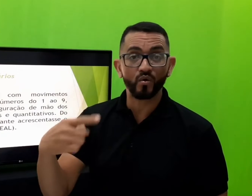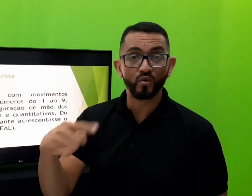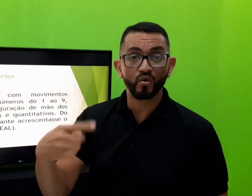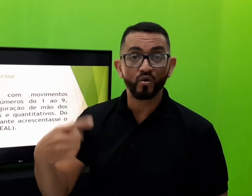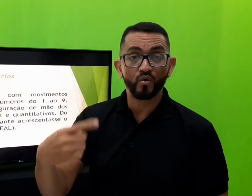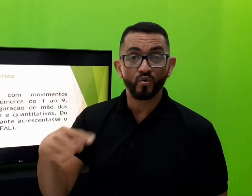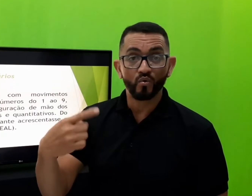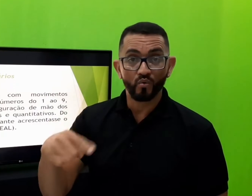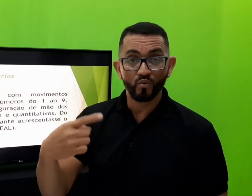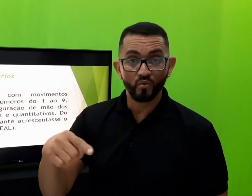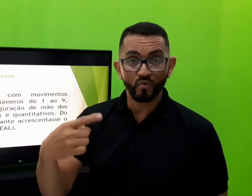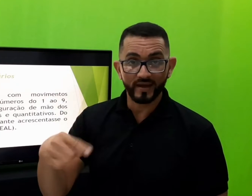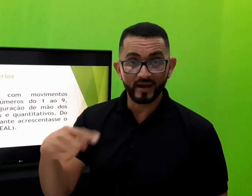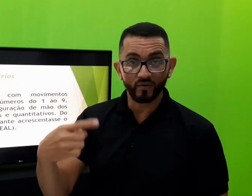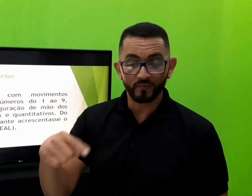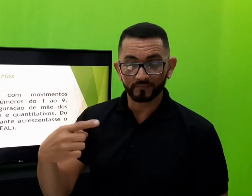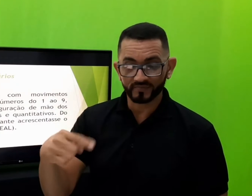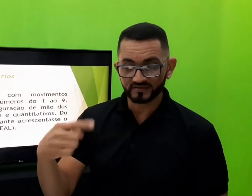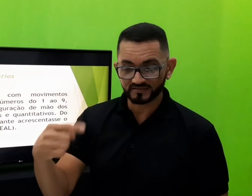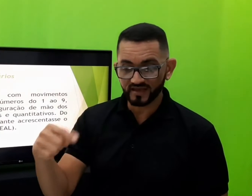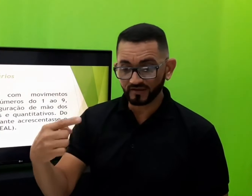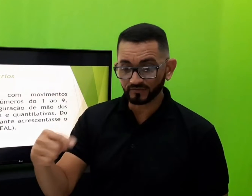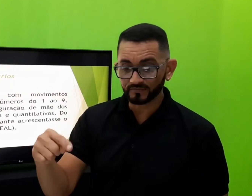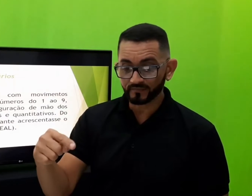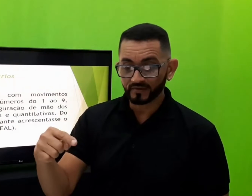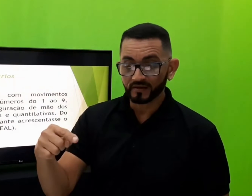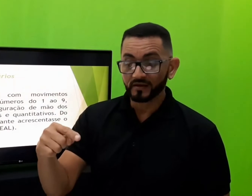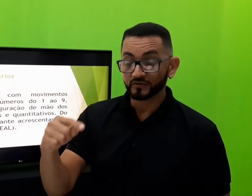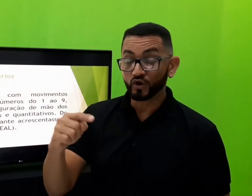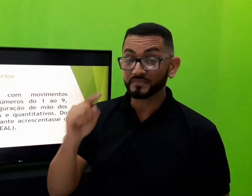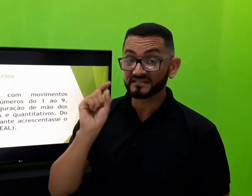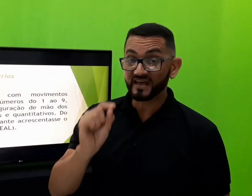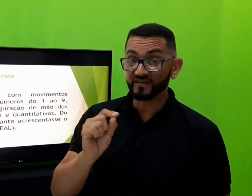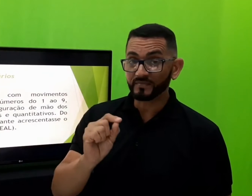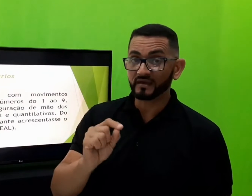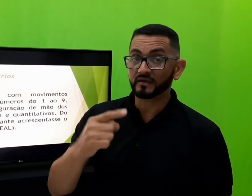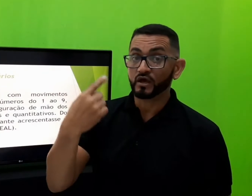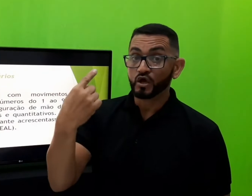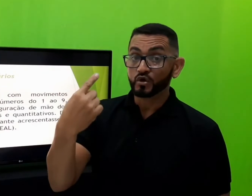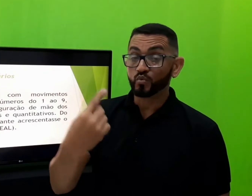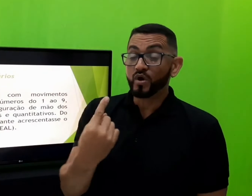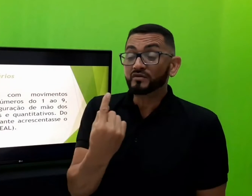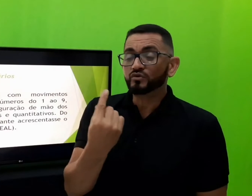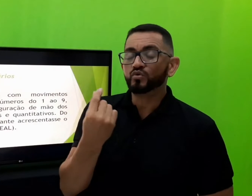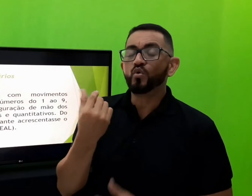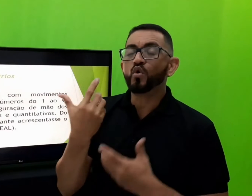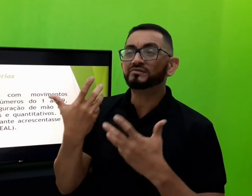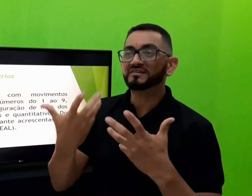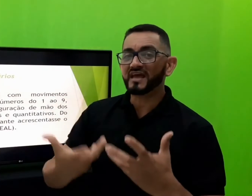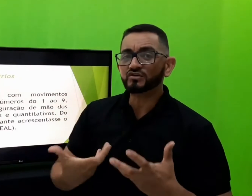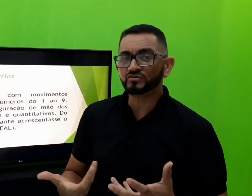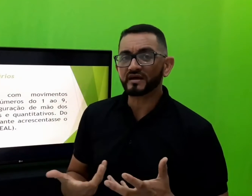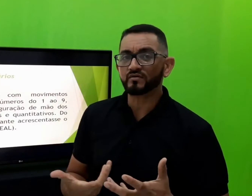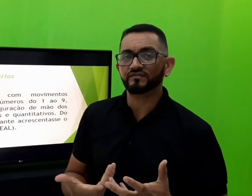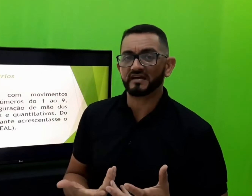R$1. R$1, certo? Então, observa bem. quando o contexto da